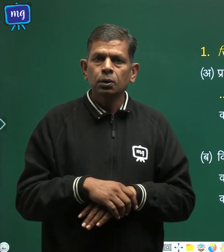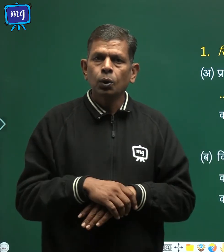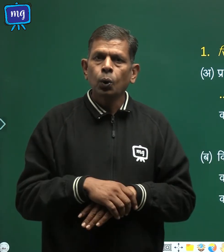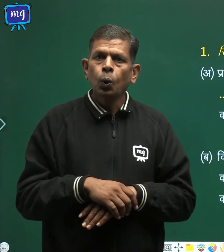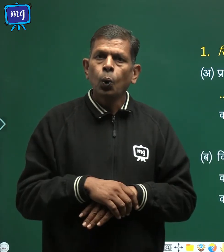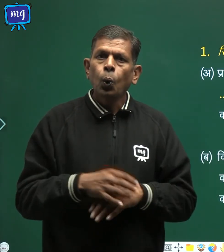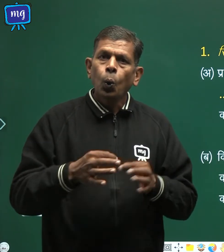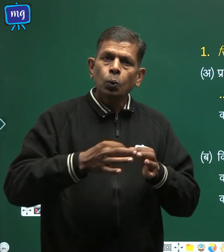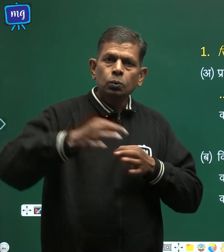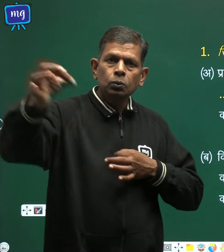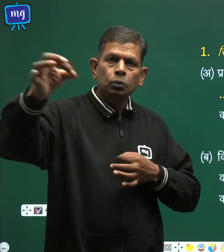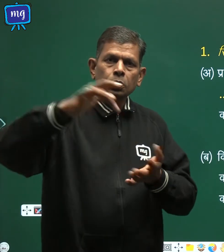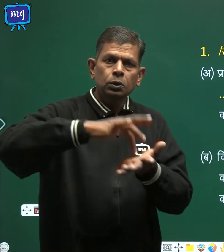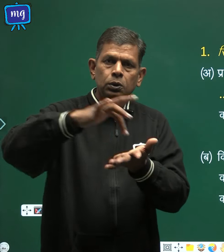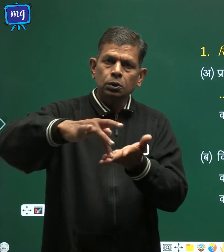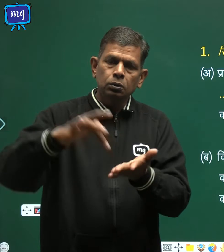सुदूर क्षेत्रों से